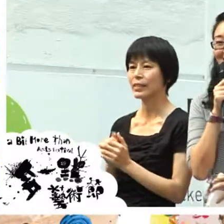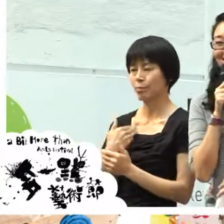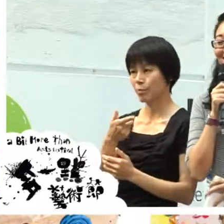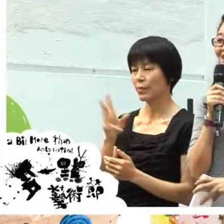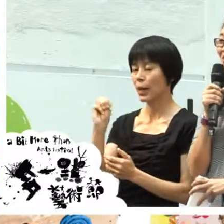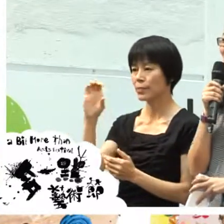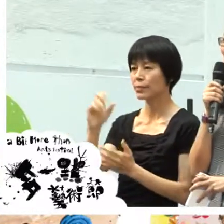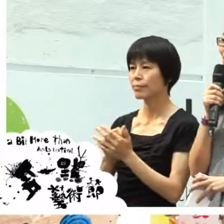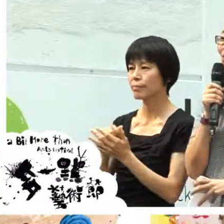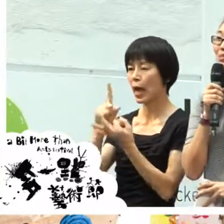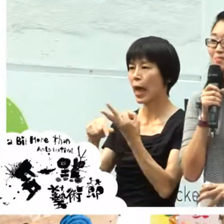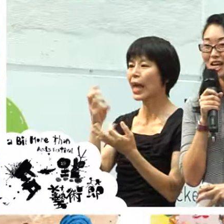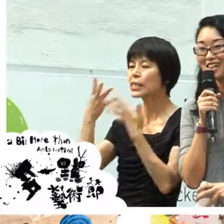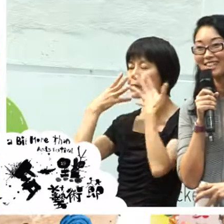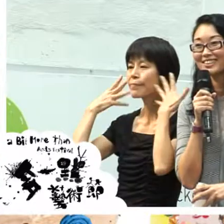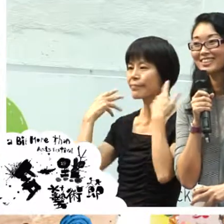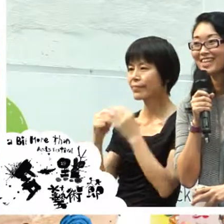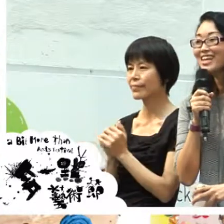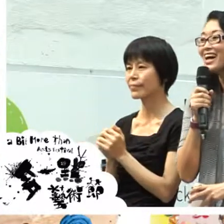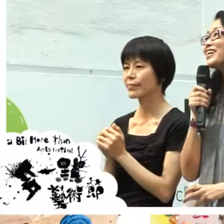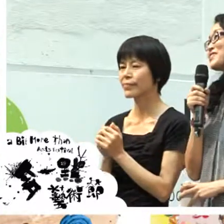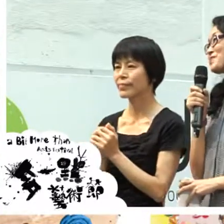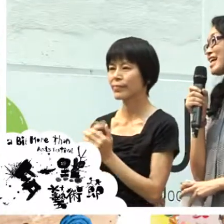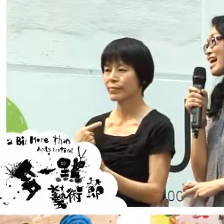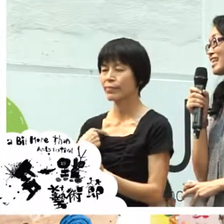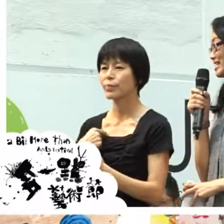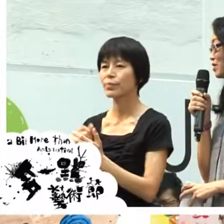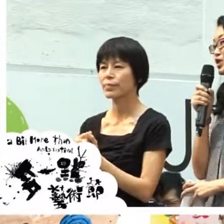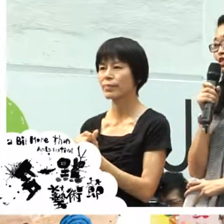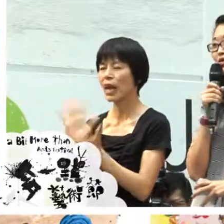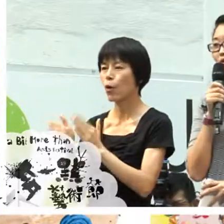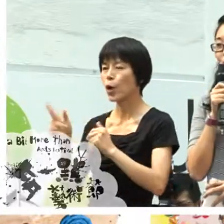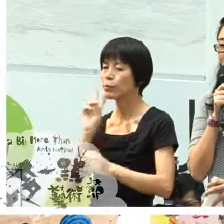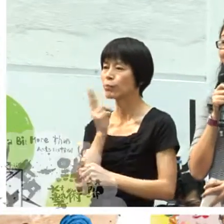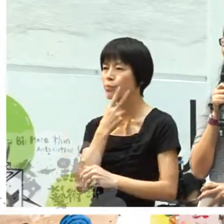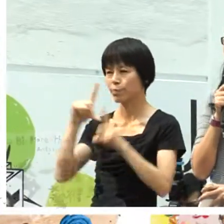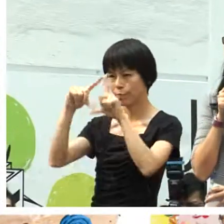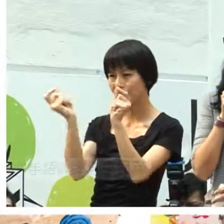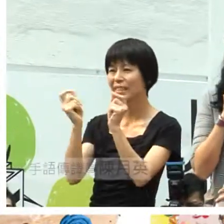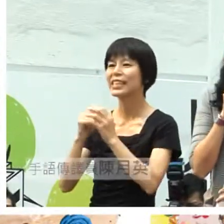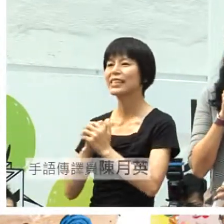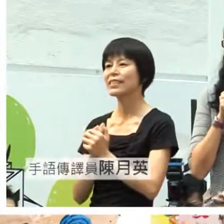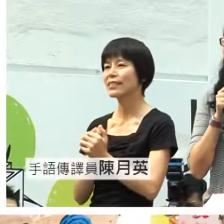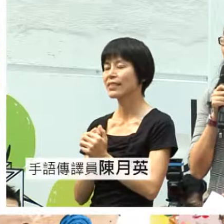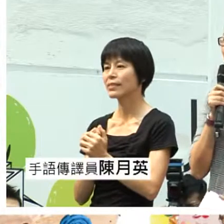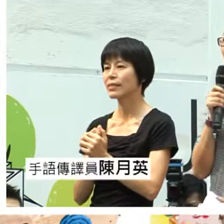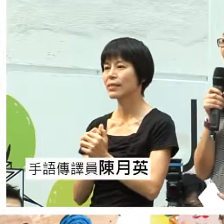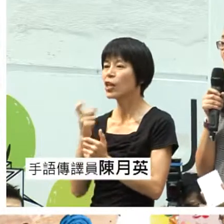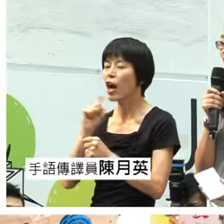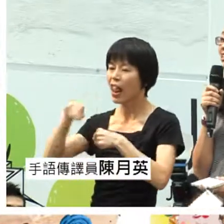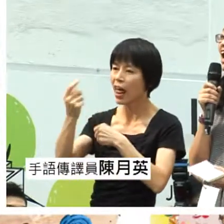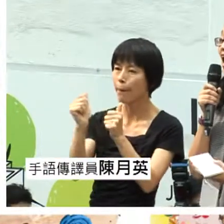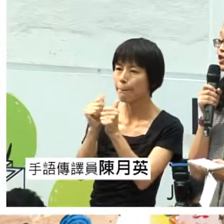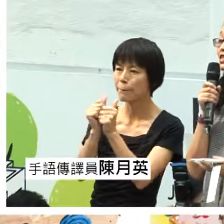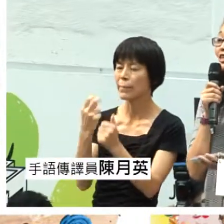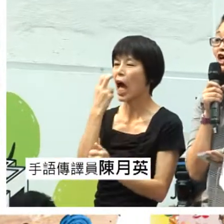詩怡，我叫做鍾麗君 Michelle， 喺我身邊嘅係手語傳譯員月英，另外我哋一啲朋友係